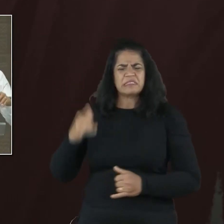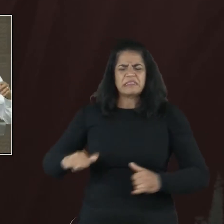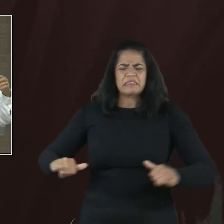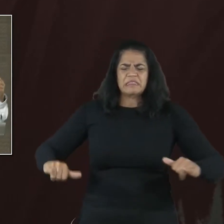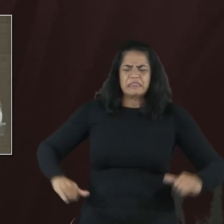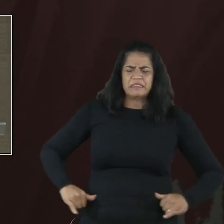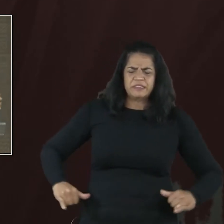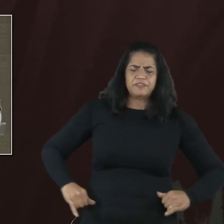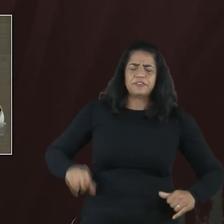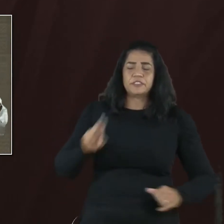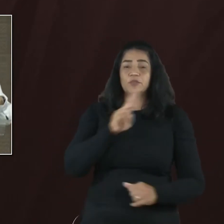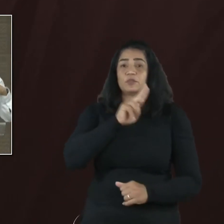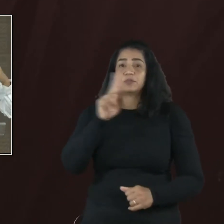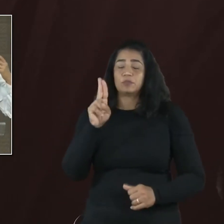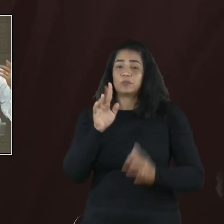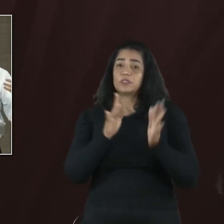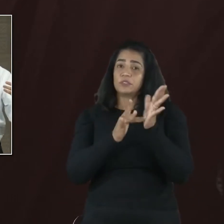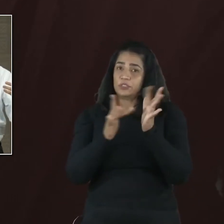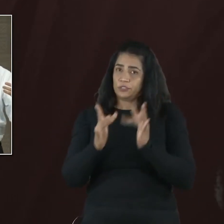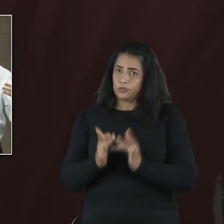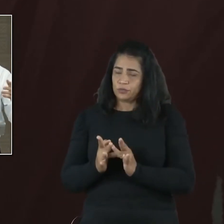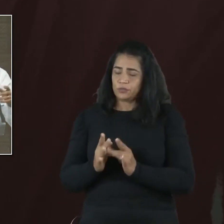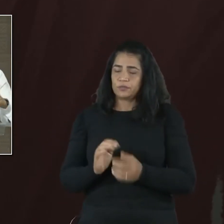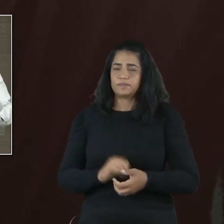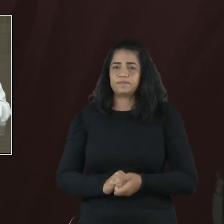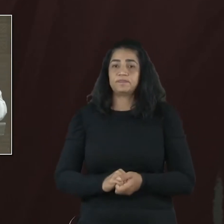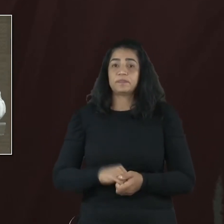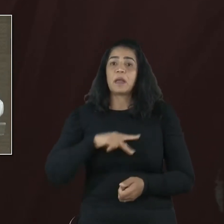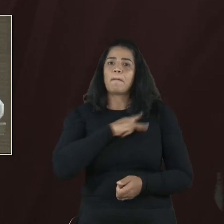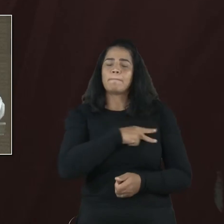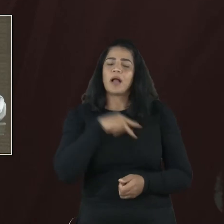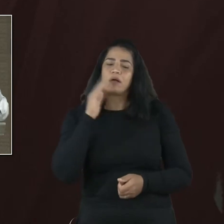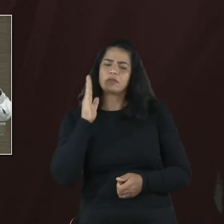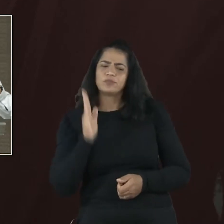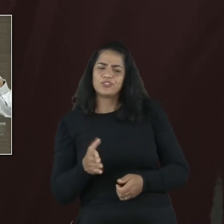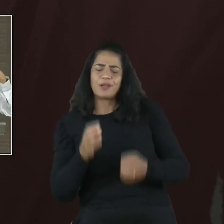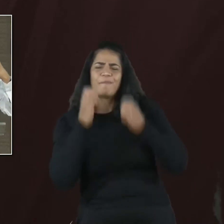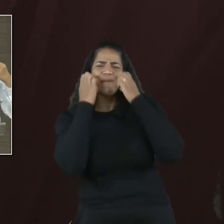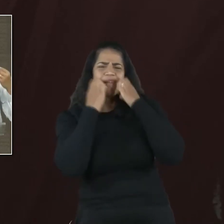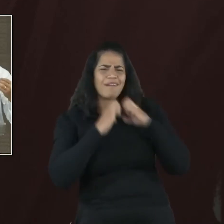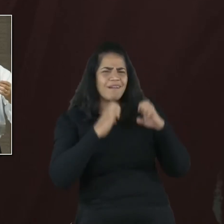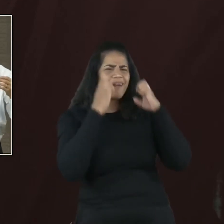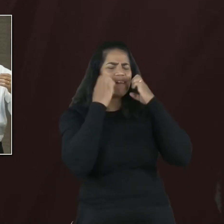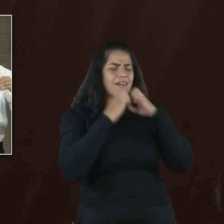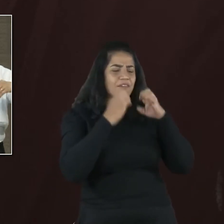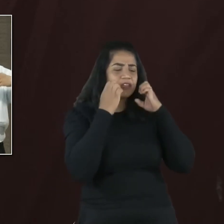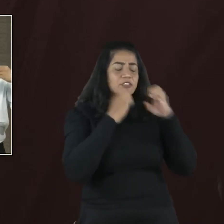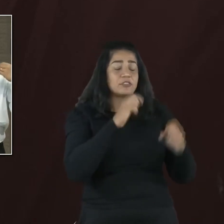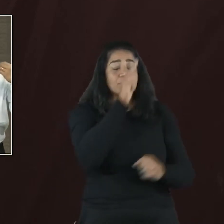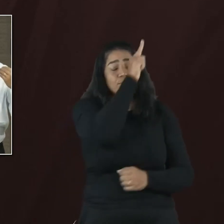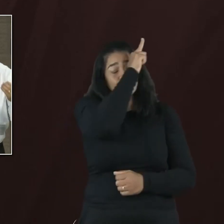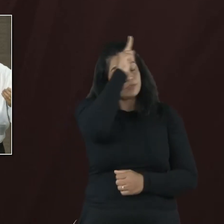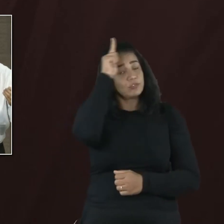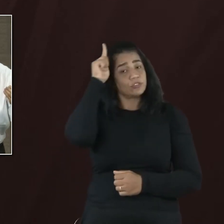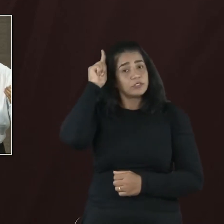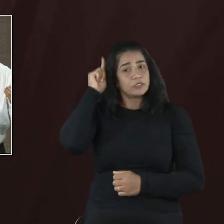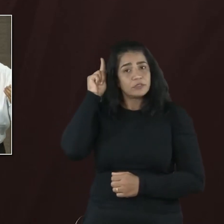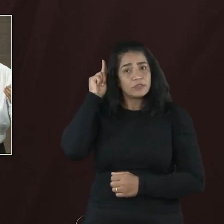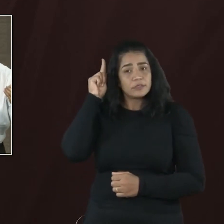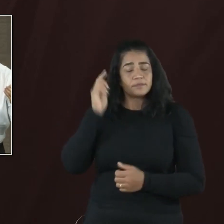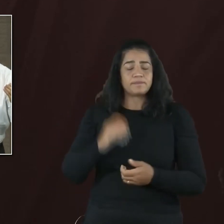Ele já levou esse nome, irmãos, para os gentios. Embora em cada cidade ele ia para a sinagoga tentando pregar para os